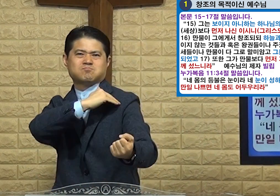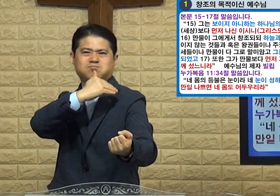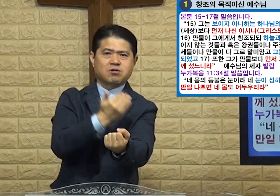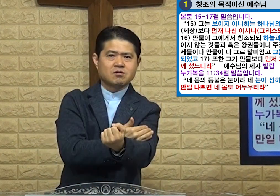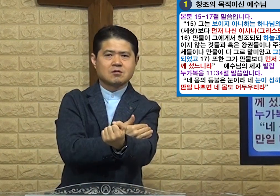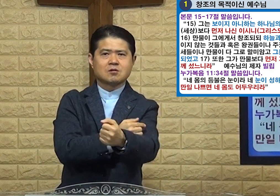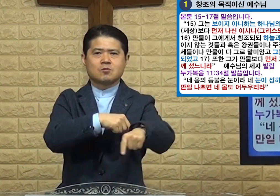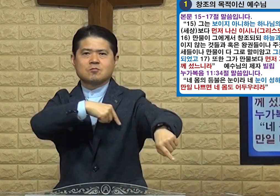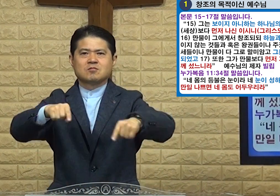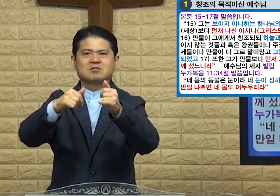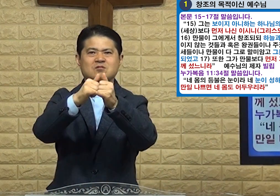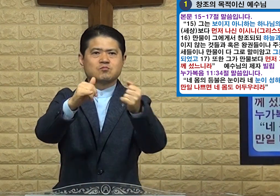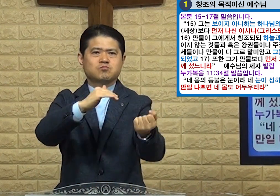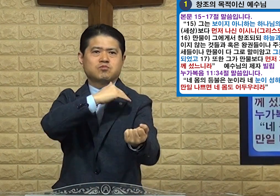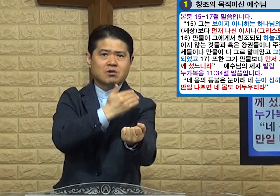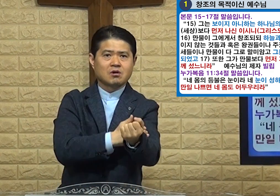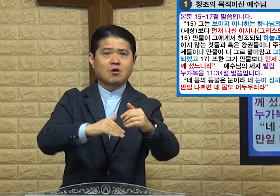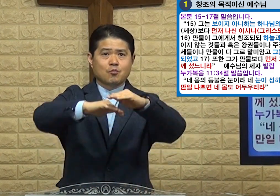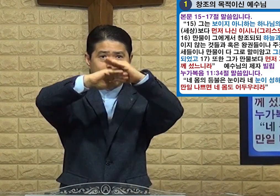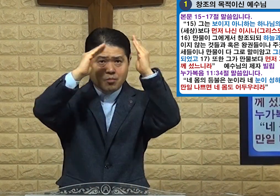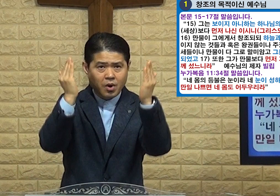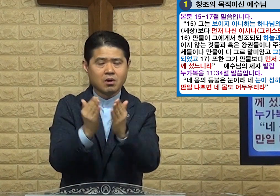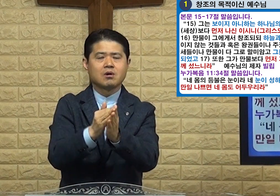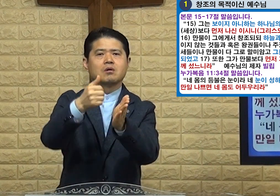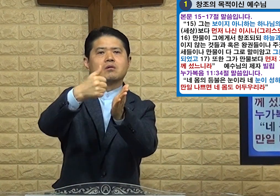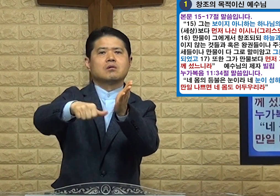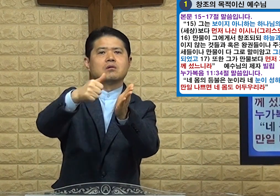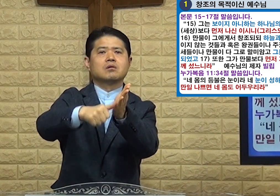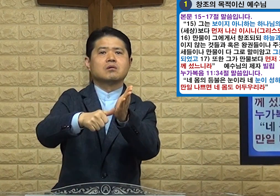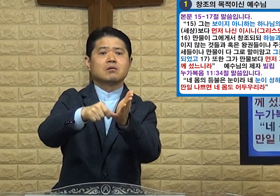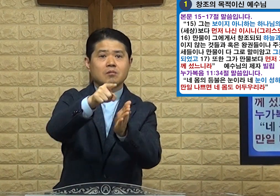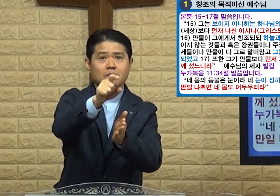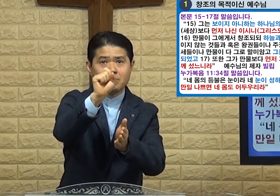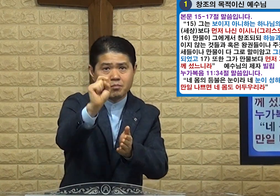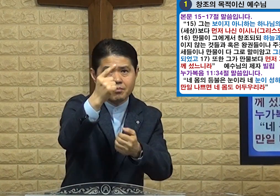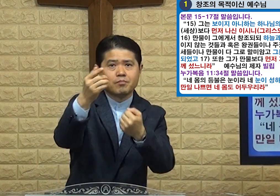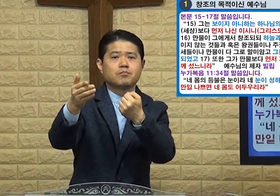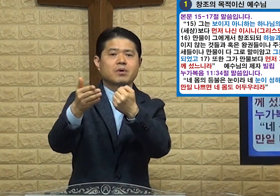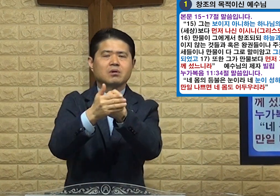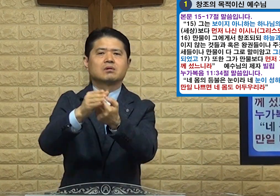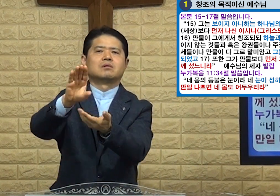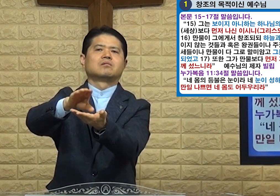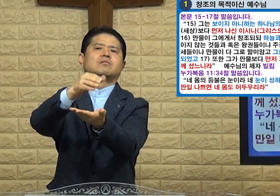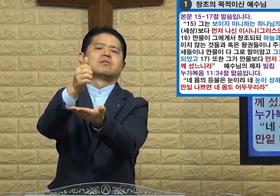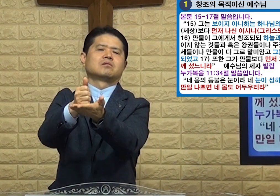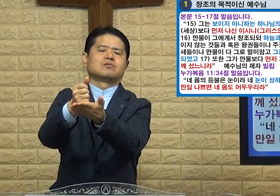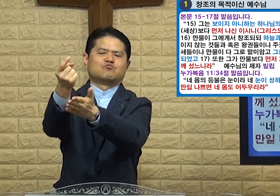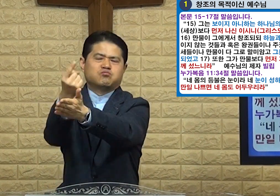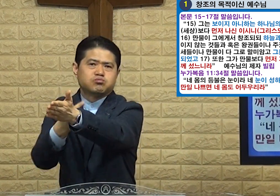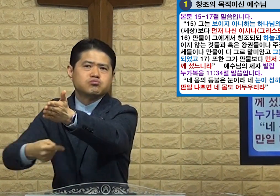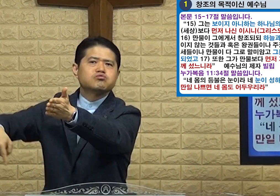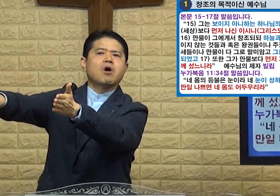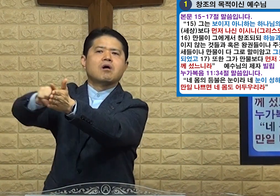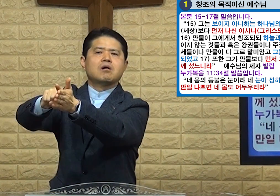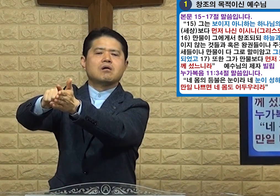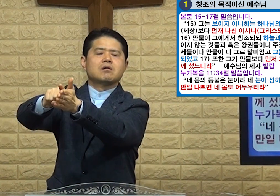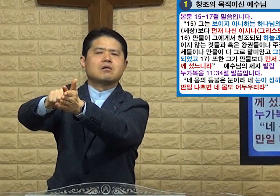이 주권자들이나 이 통치자들이나 권세들이 다 만물이 다 그로 말미암고